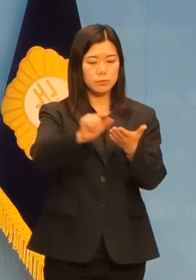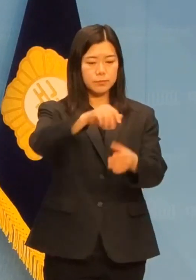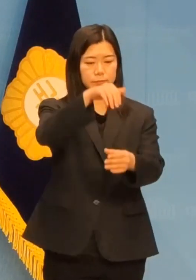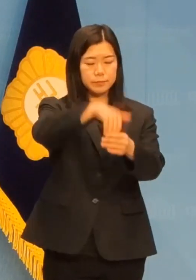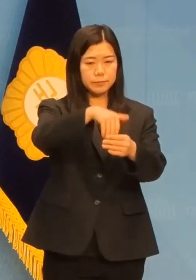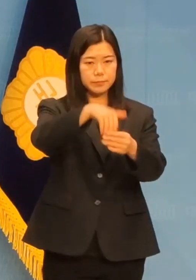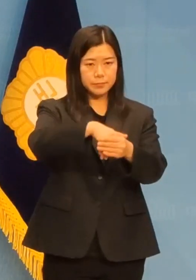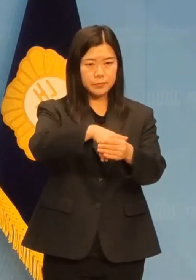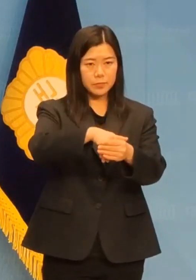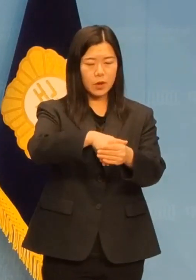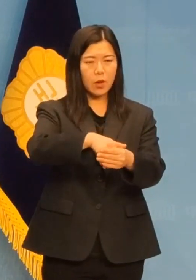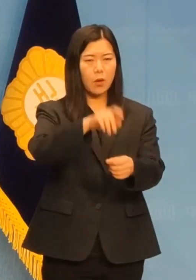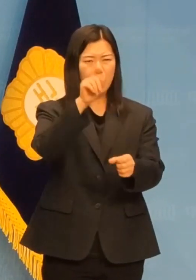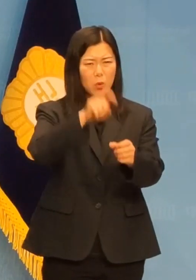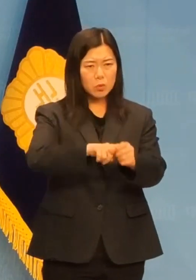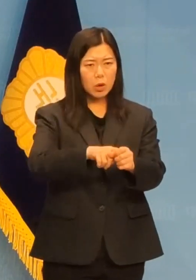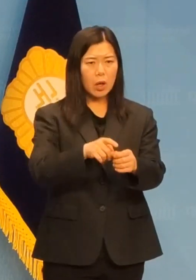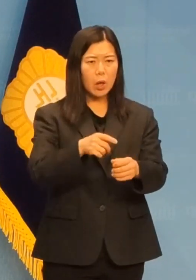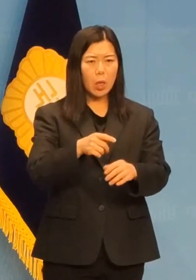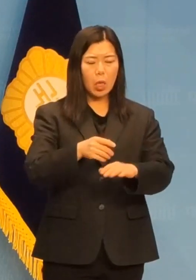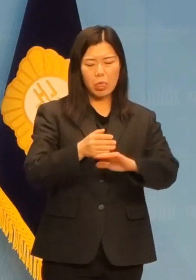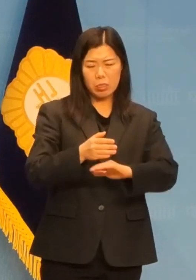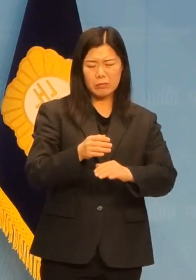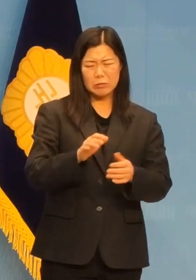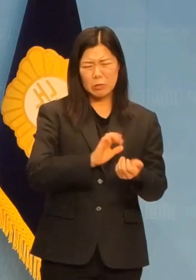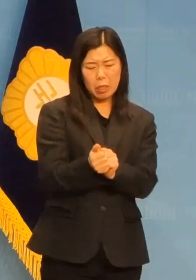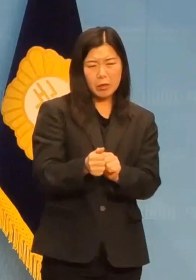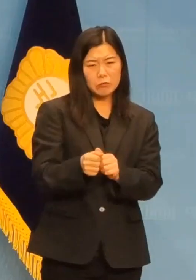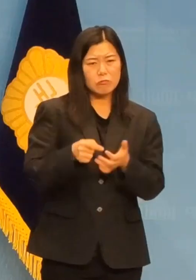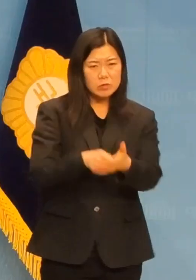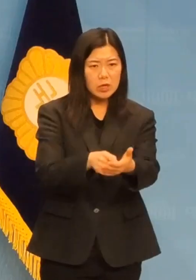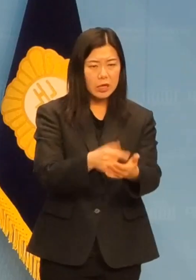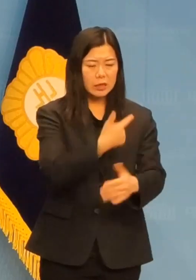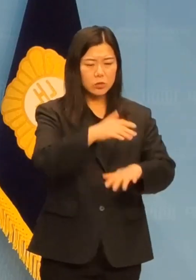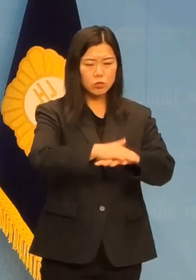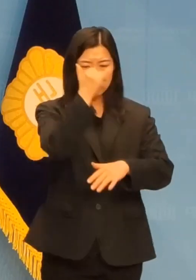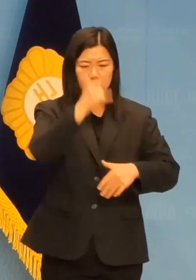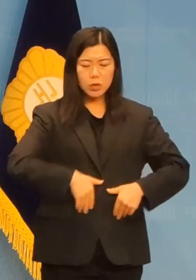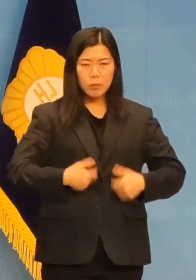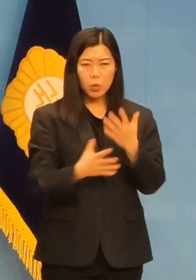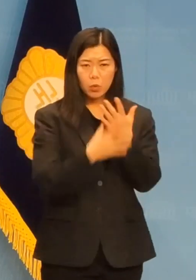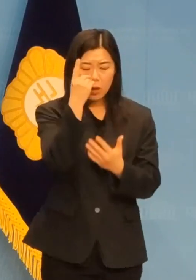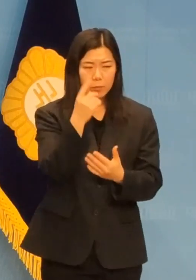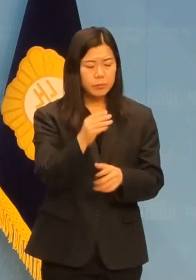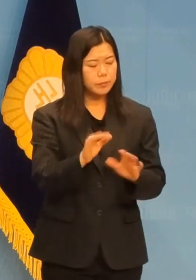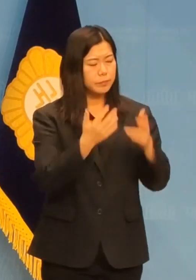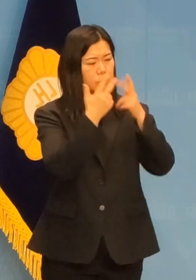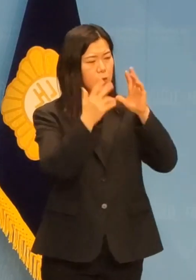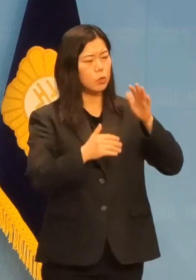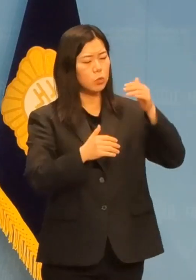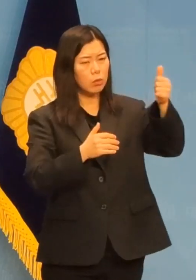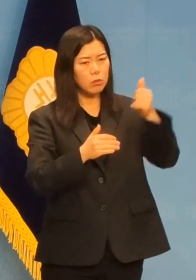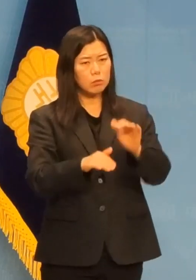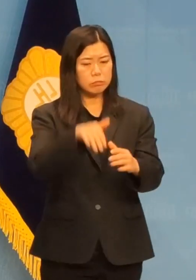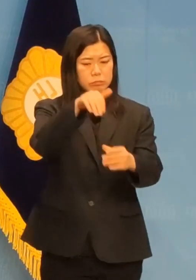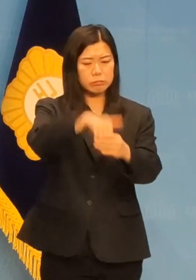지방선거용 졸속 추진 대전 충남 통합, 이재명 대통령은 선거 개입을 즉각 중단하십시오.